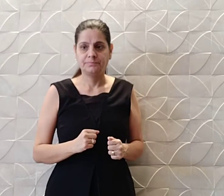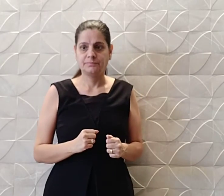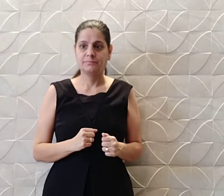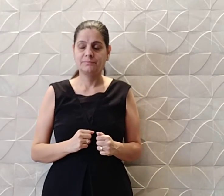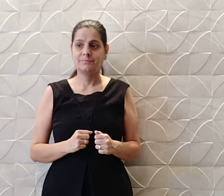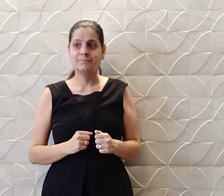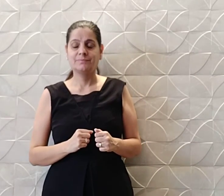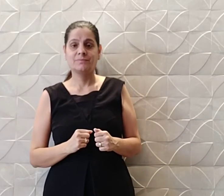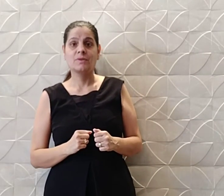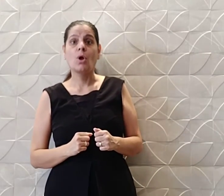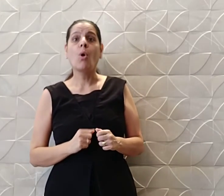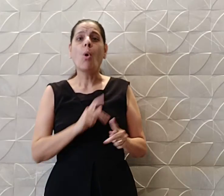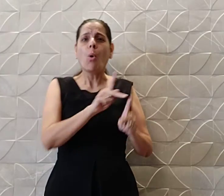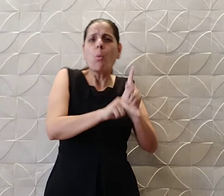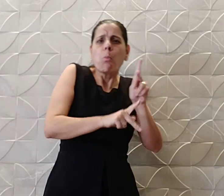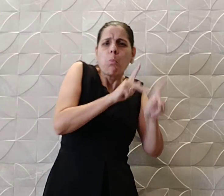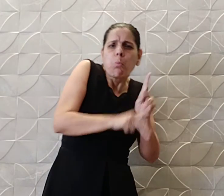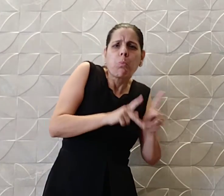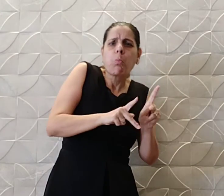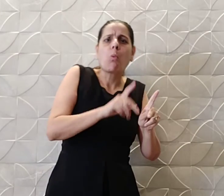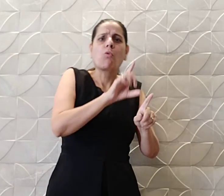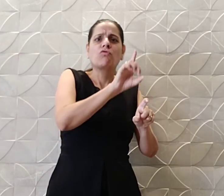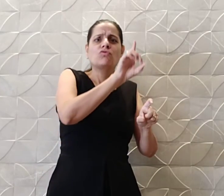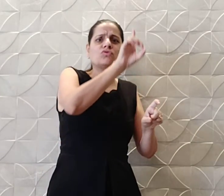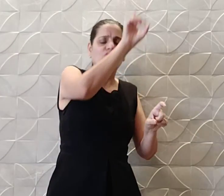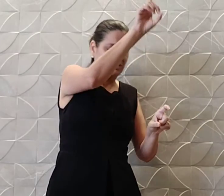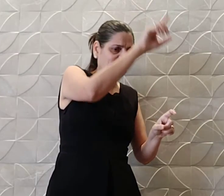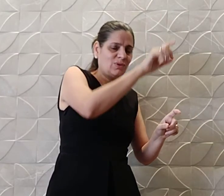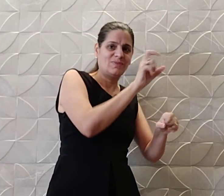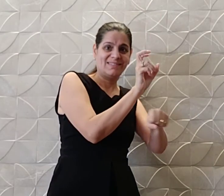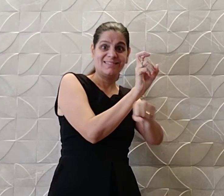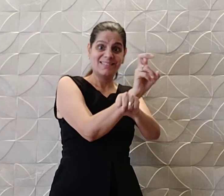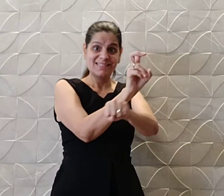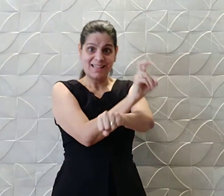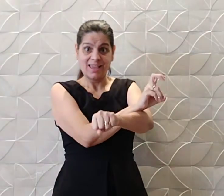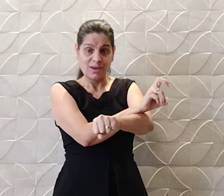Acaso o povo de Deus tropeçou e caiu sem possibilidade de se levantar?